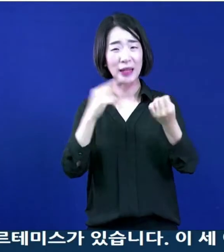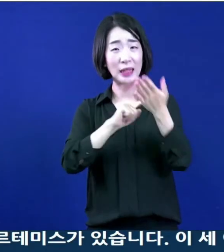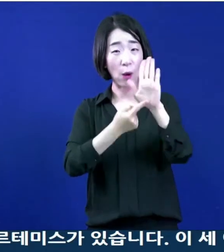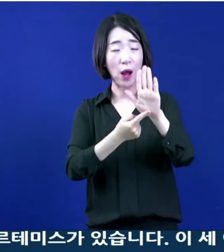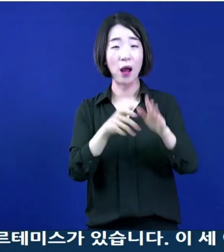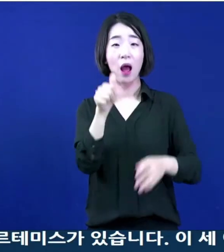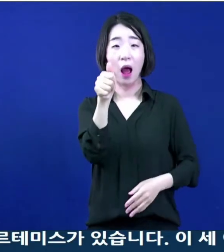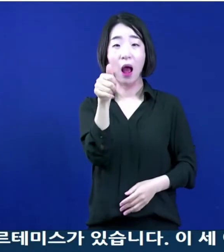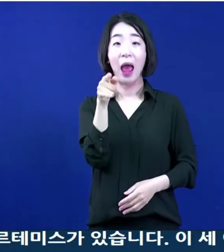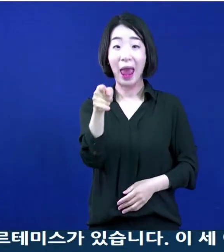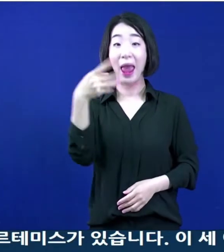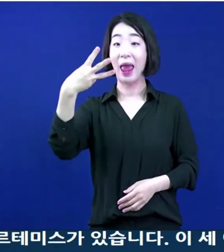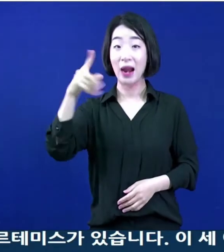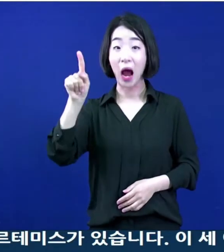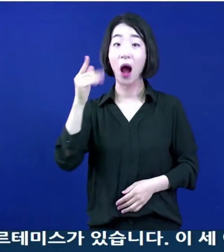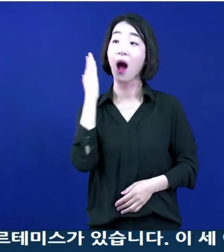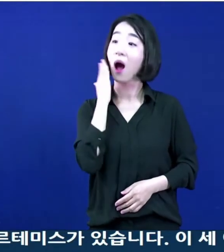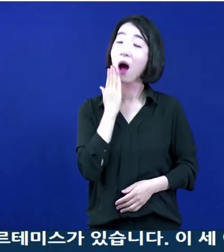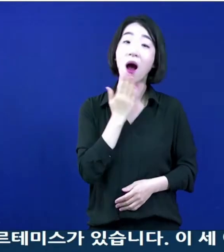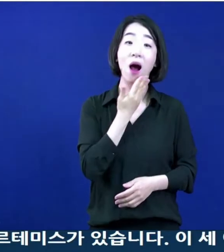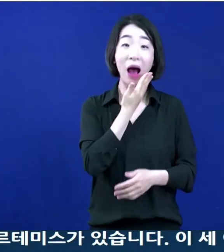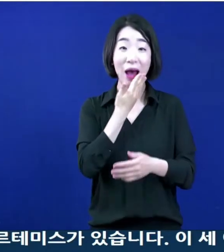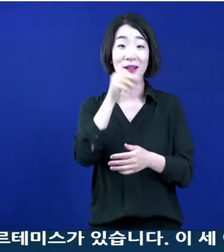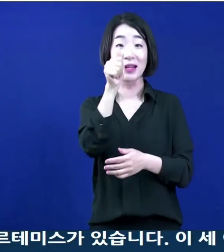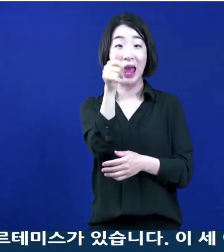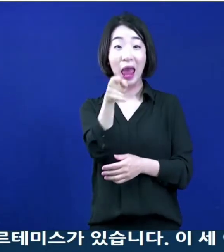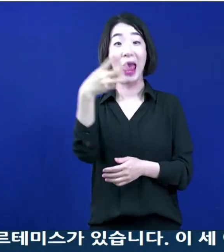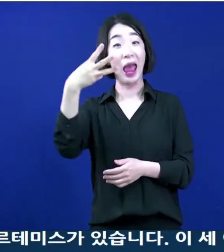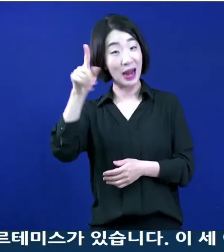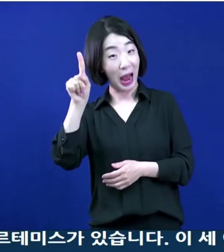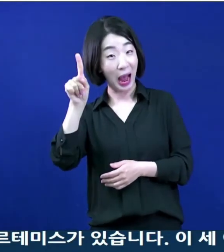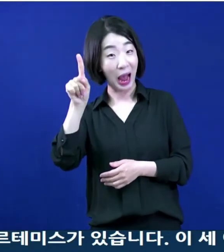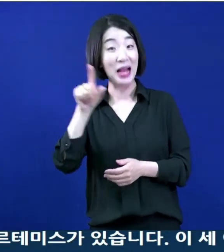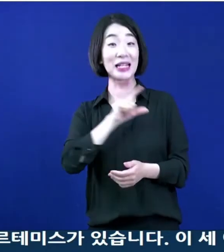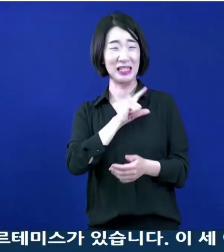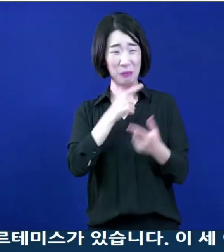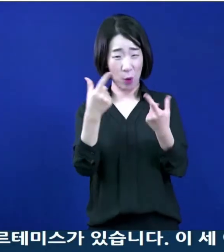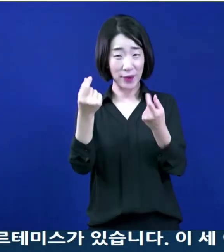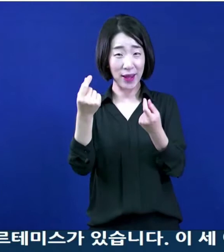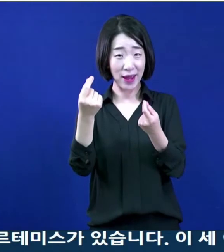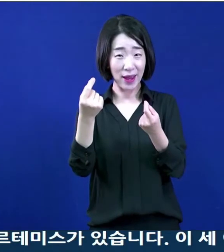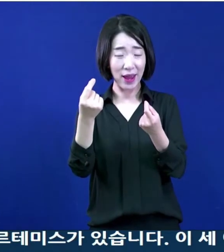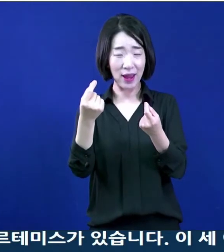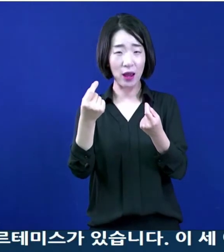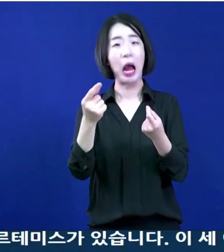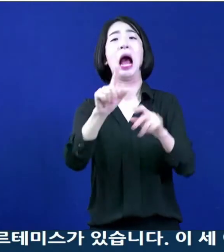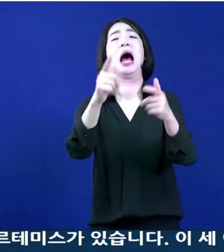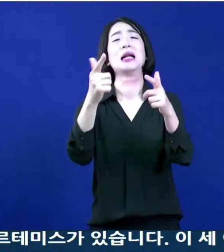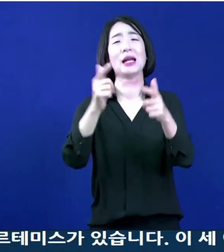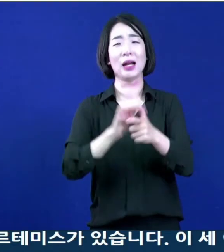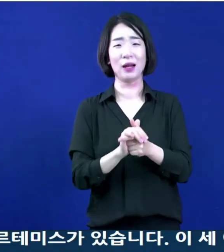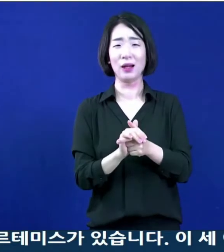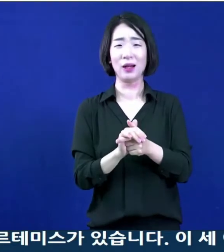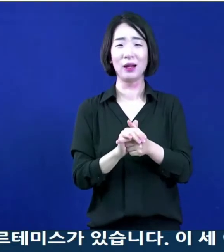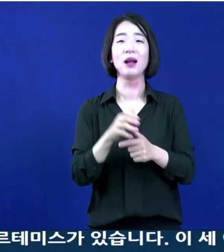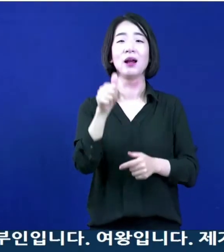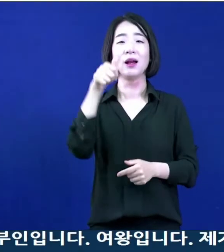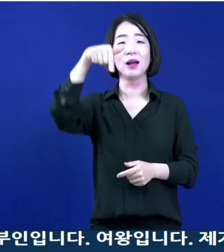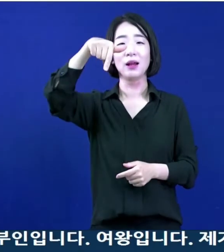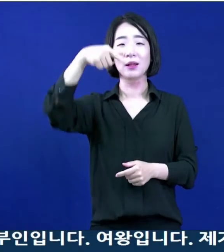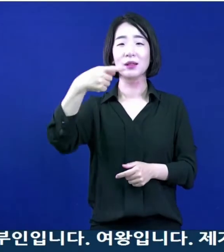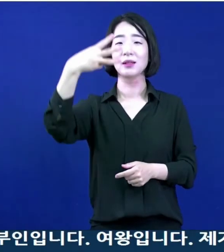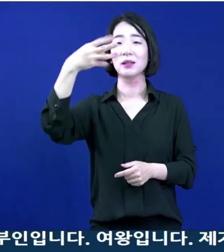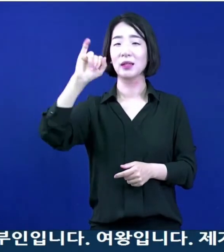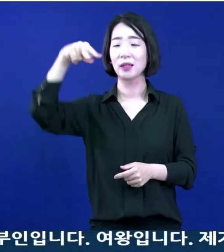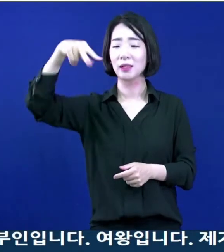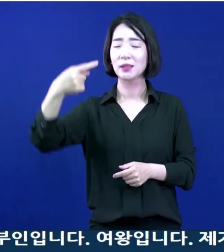무슨 뭐 여러분 다 알죠? 여성분들 무슨 제품 헤라 나오잖아요. 그게 그 제품이 아니에요. 그리스 신화에 나오는